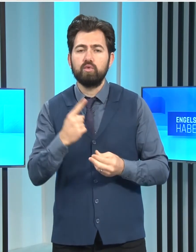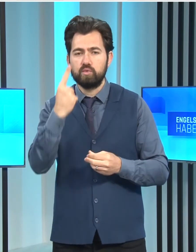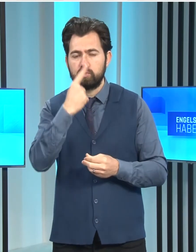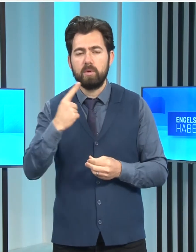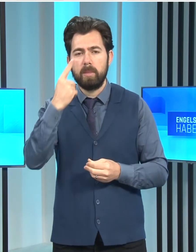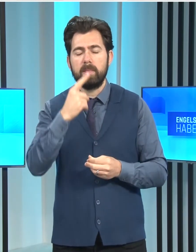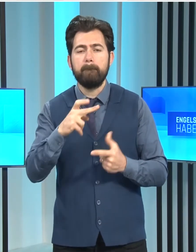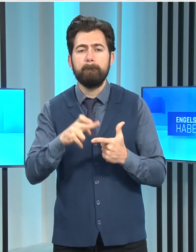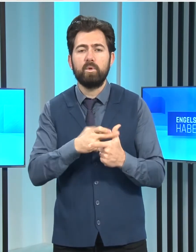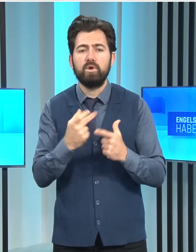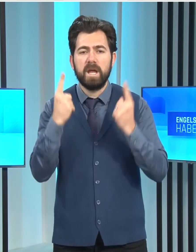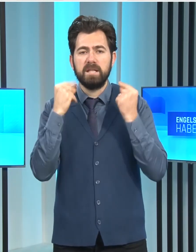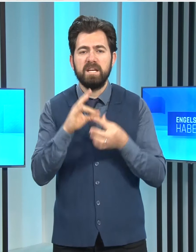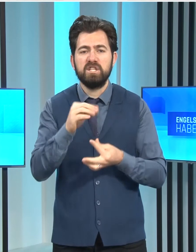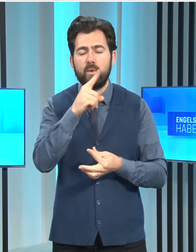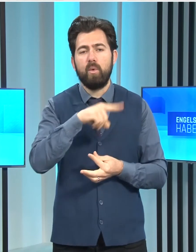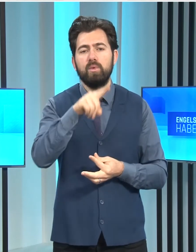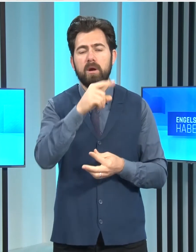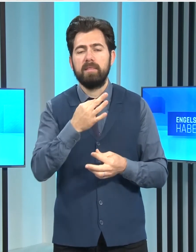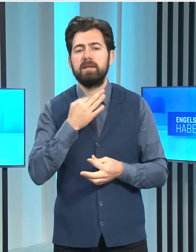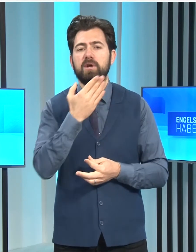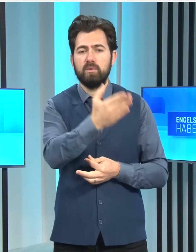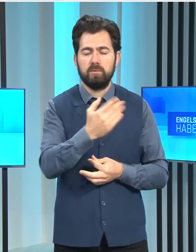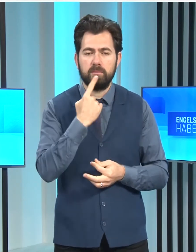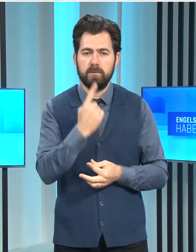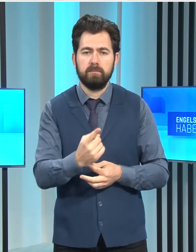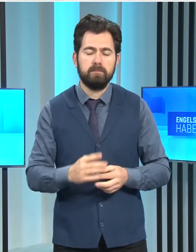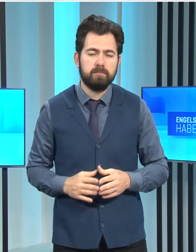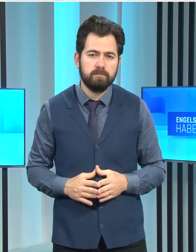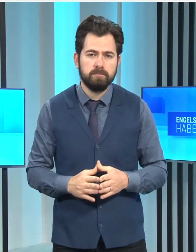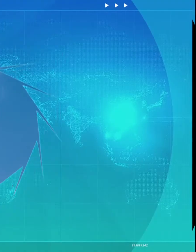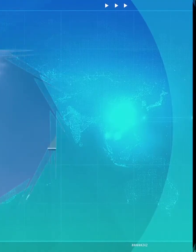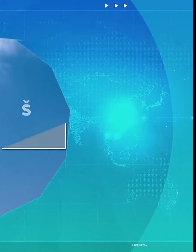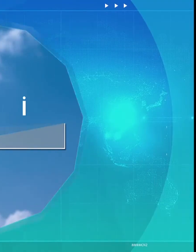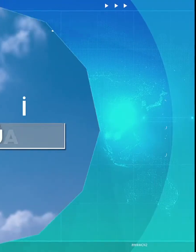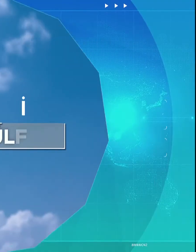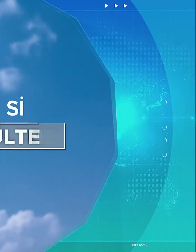yetkililerine teşekkür etti.